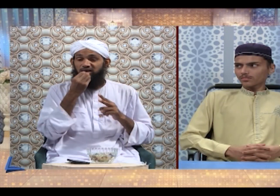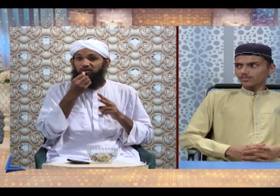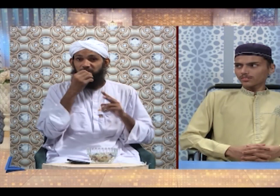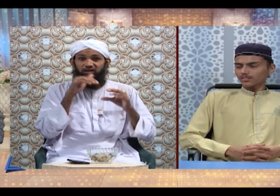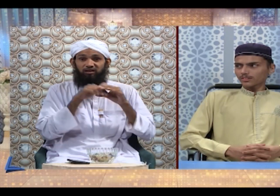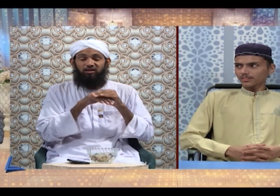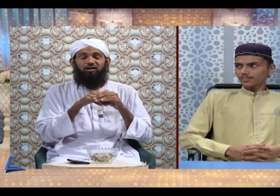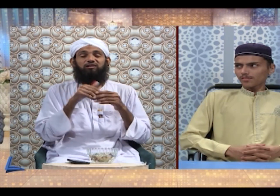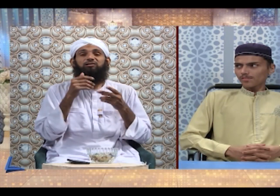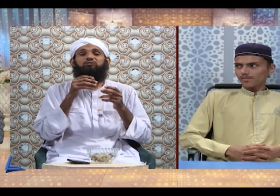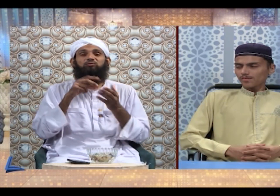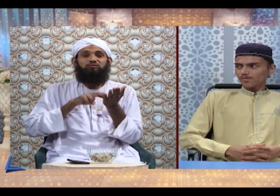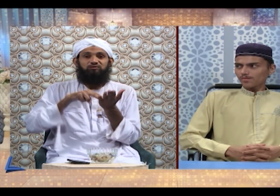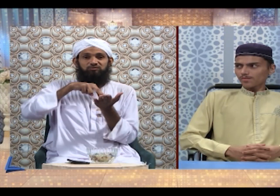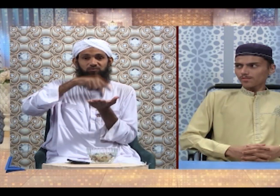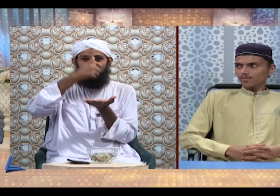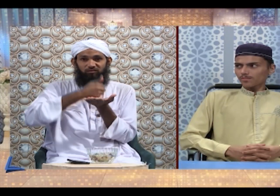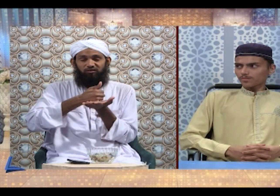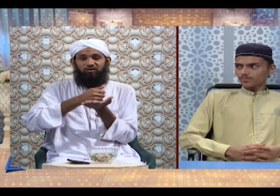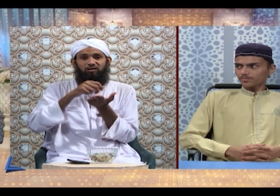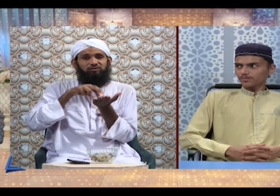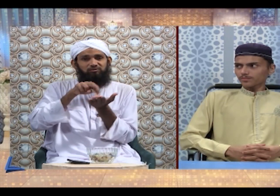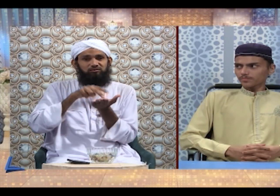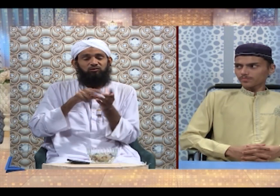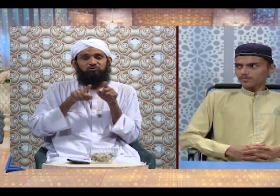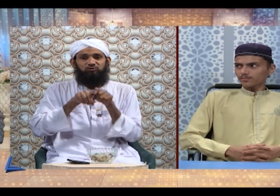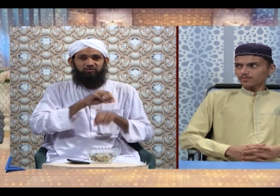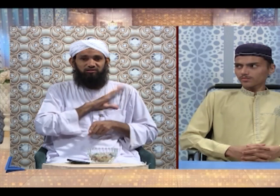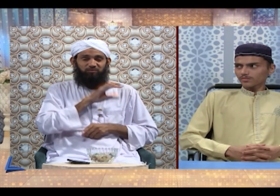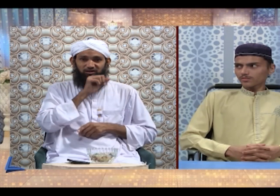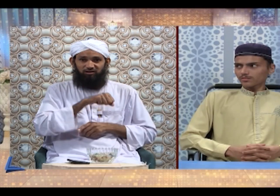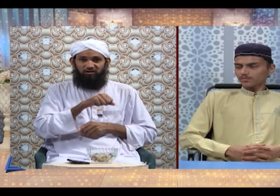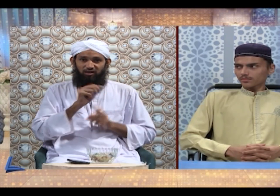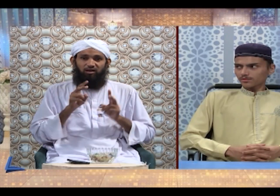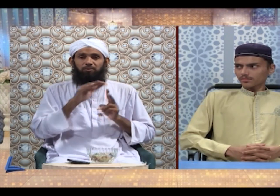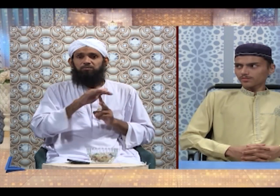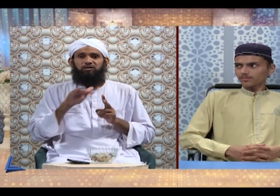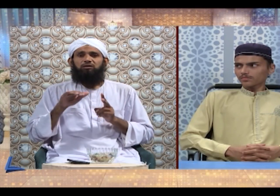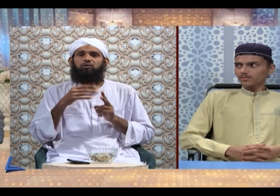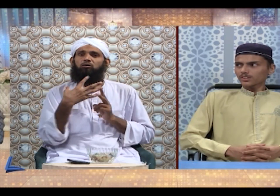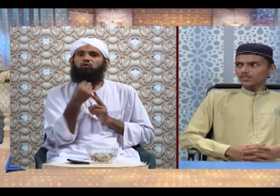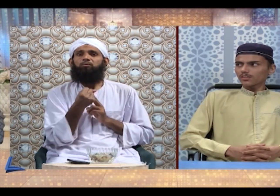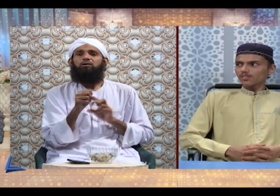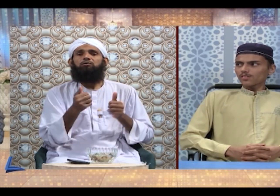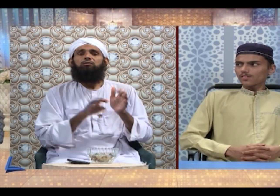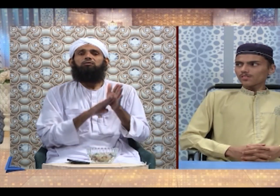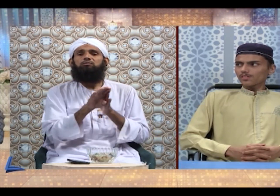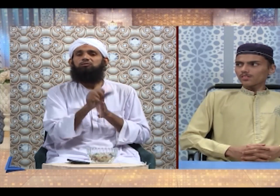اٹھنے بیٹھنے چلنے پھرنے میں سنت کی پیروی کرنے والے ہوں گے۔ مگر افسوس، 100 کروڑ افسوس، آج کل جہاں